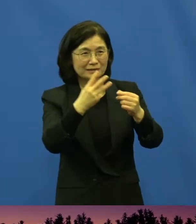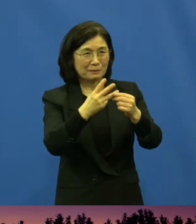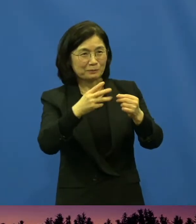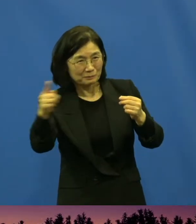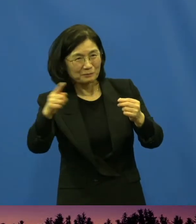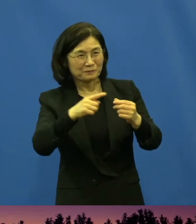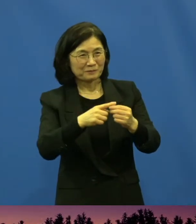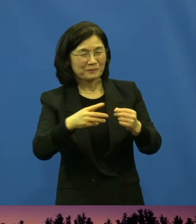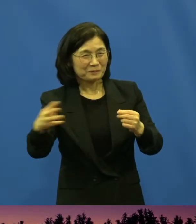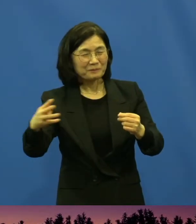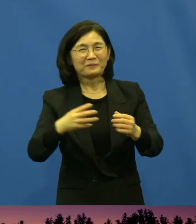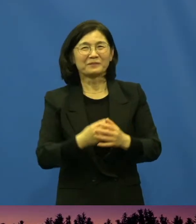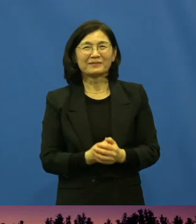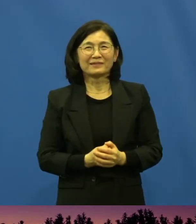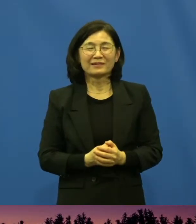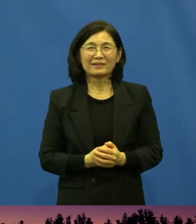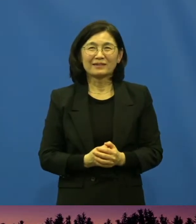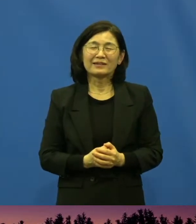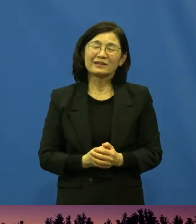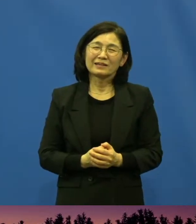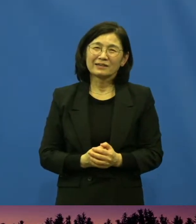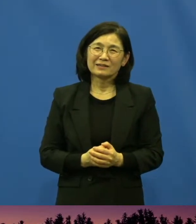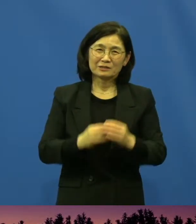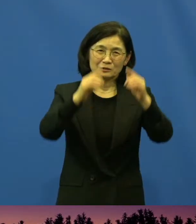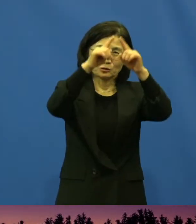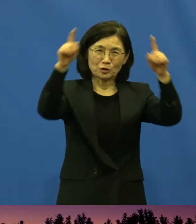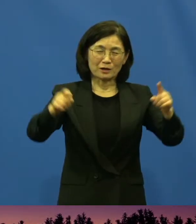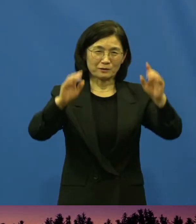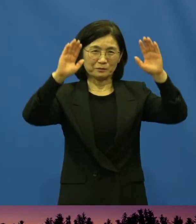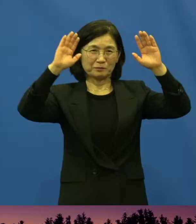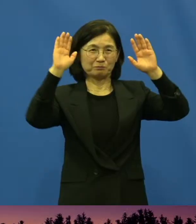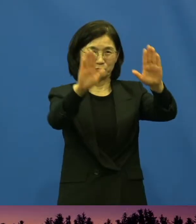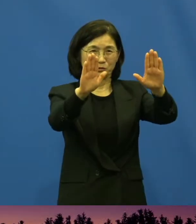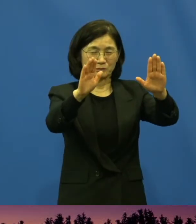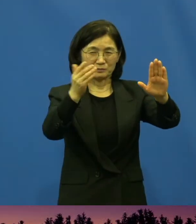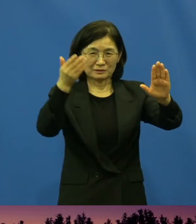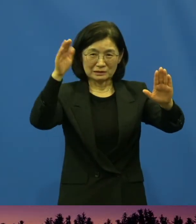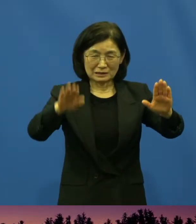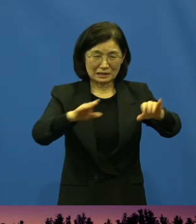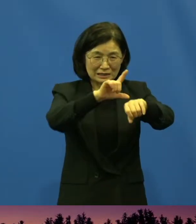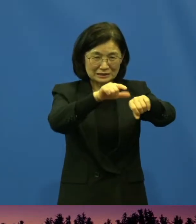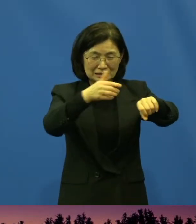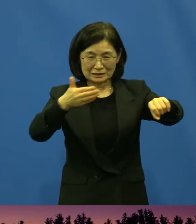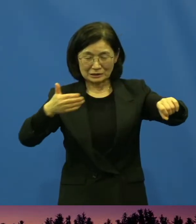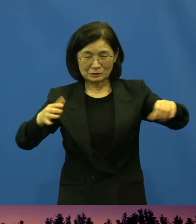소원과 꿈은 하늘까지 닿습니다. 근데 나중에 하나도 실천을 안 해.